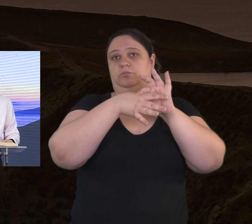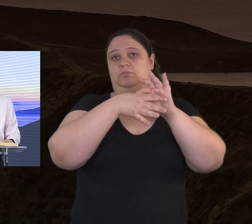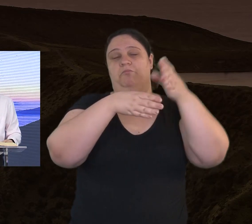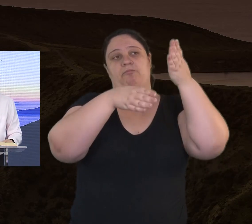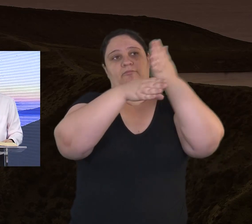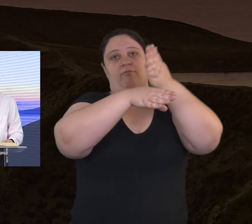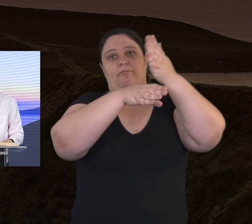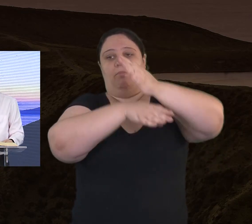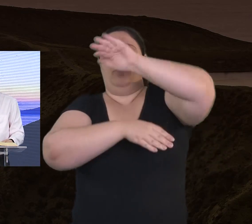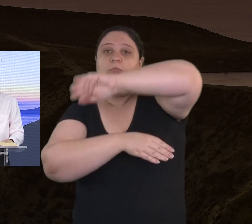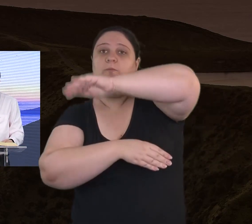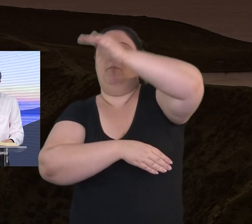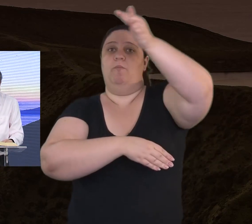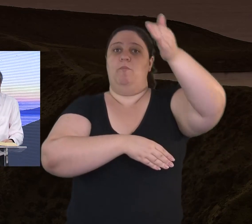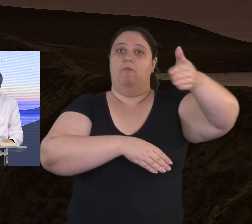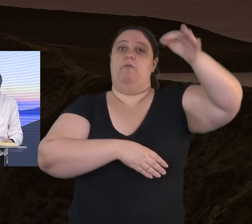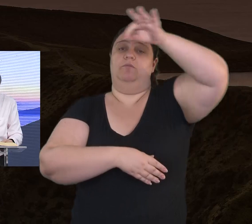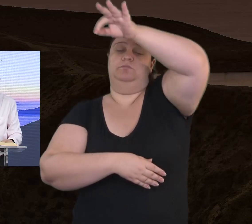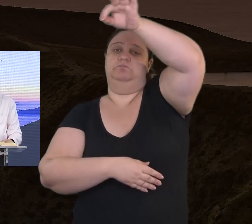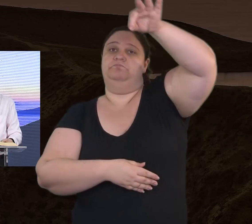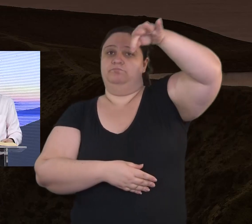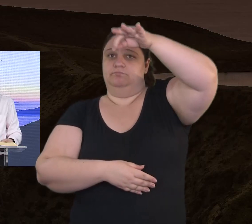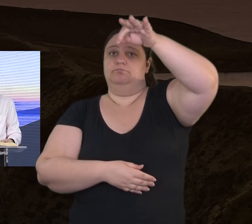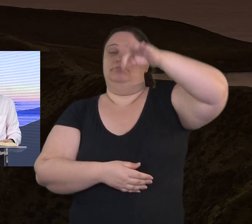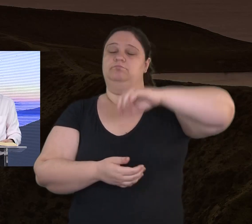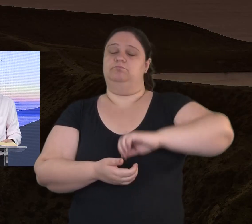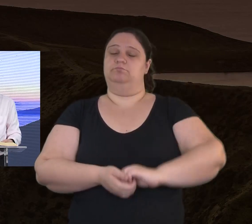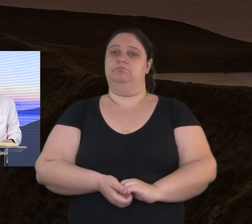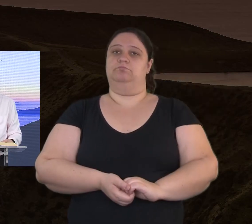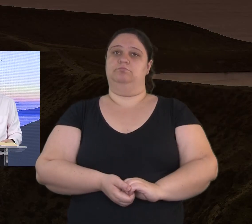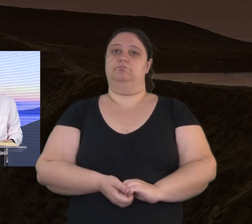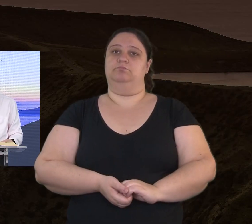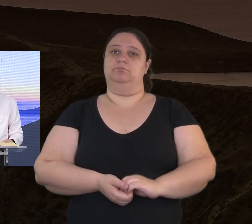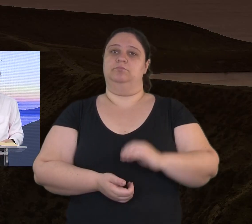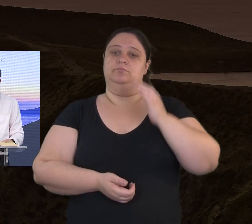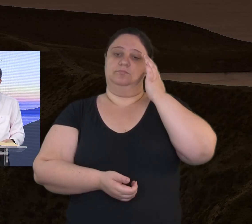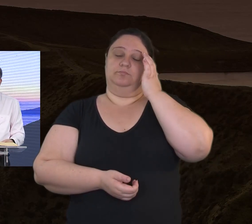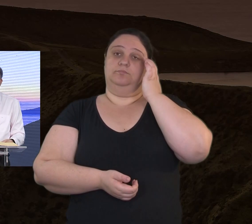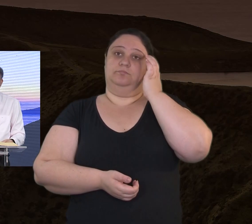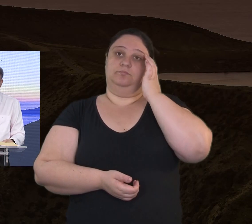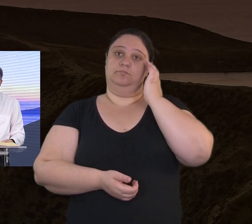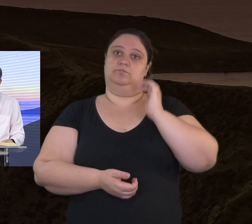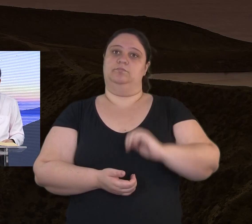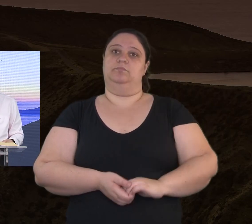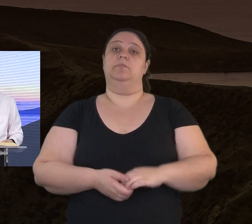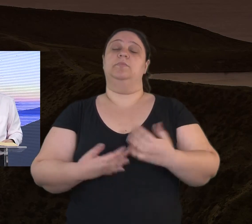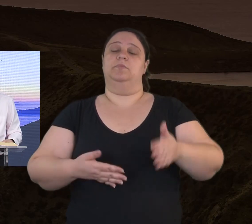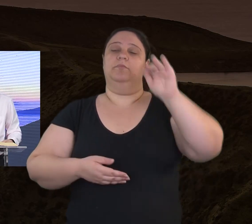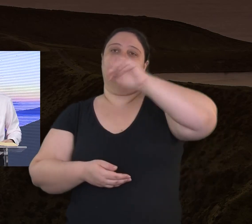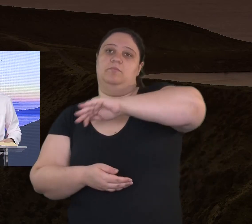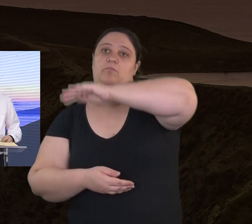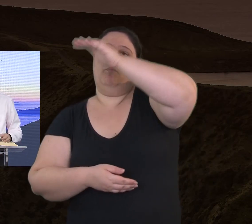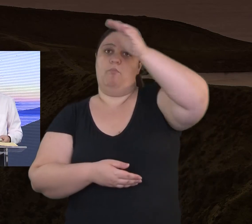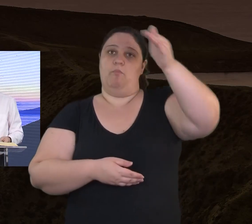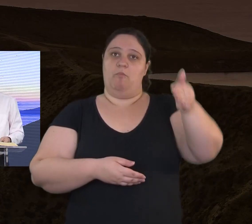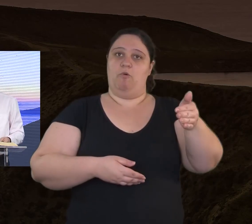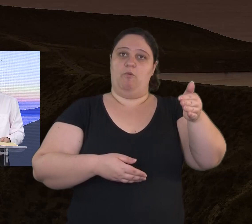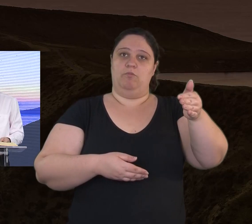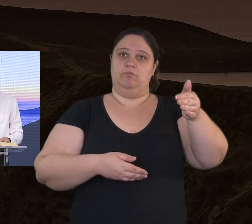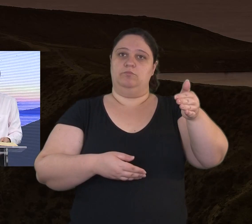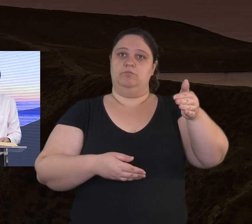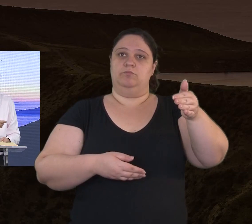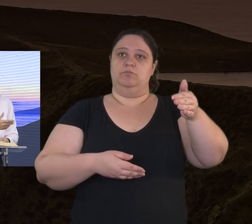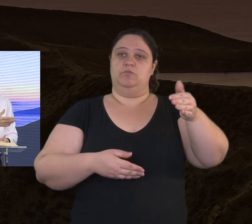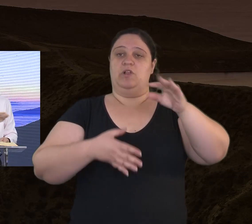os seres angelicais. Então ele faz, né, no monte da congregação ou no monte da assembleia,